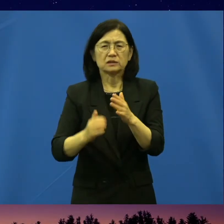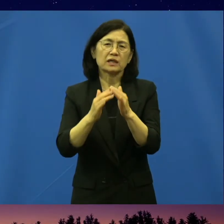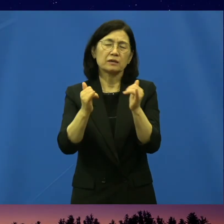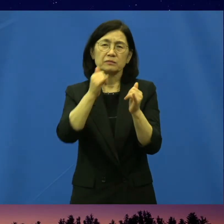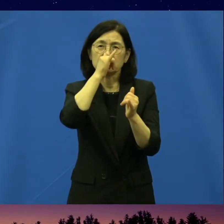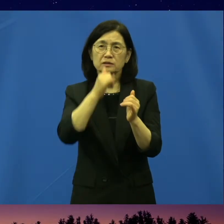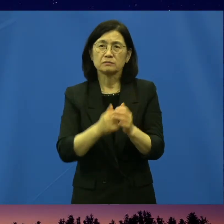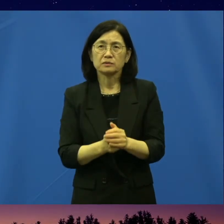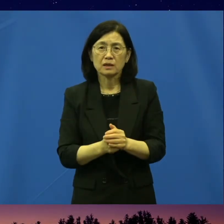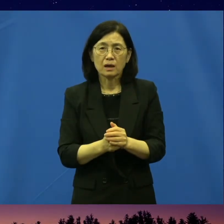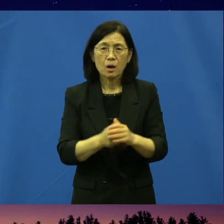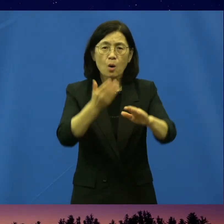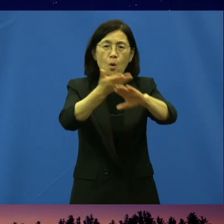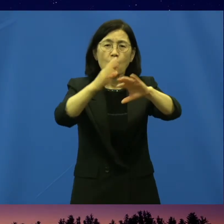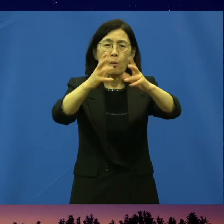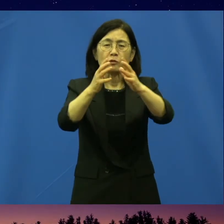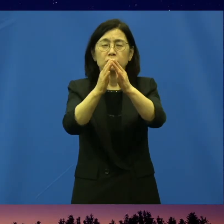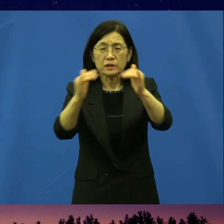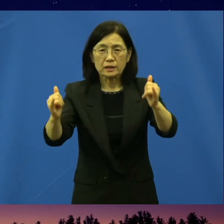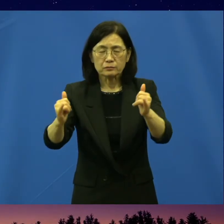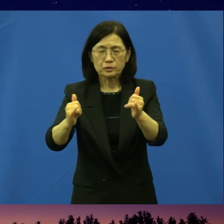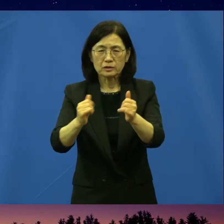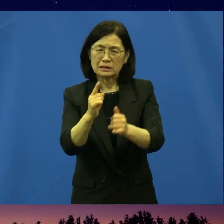13이라는 숫자를 싫어하죠. 13.